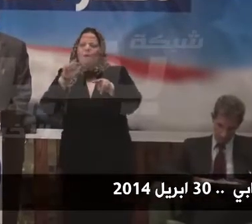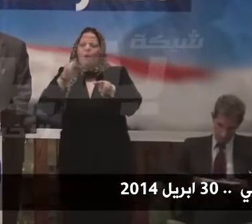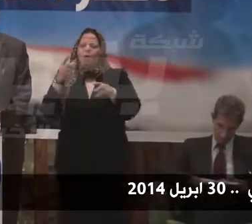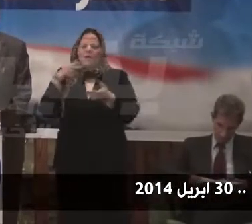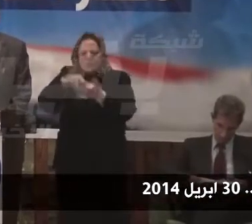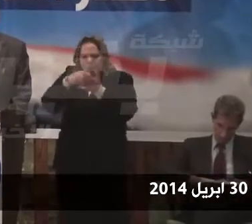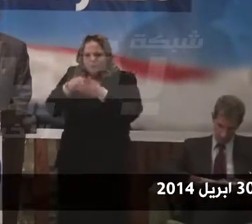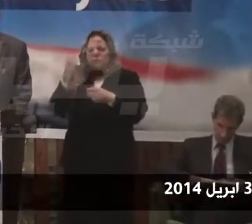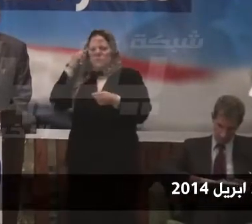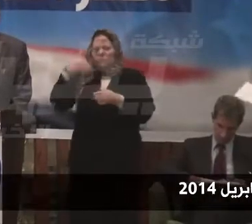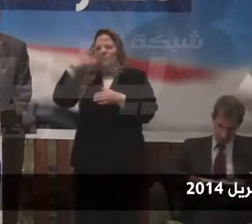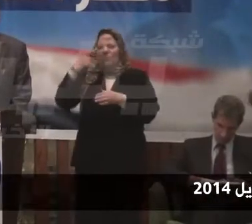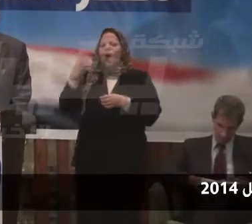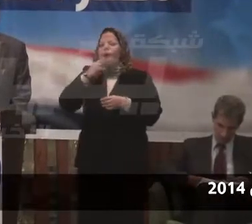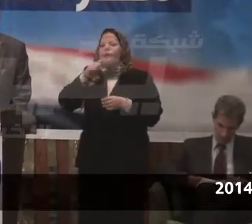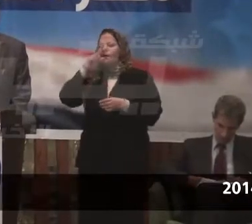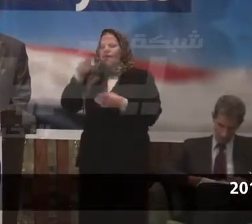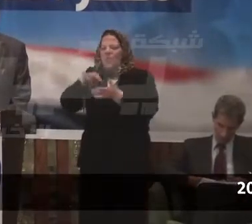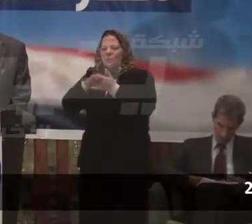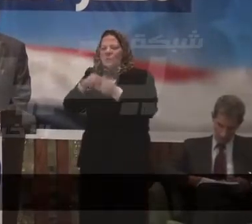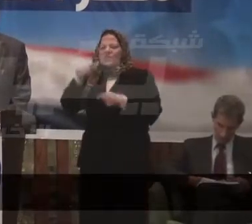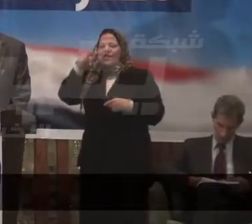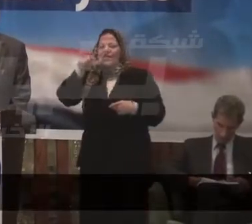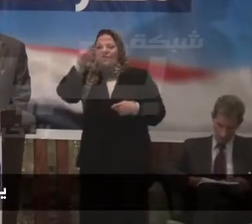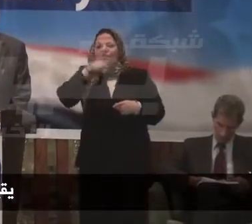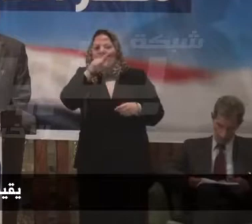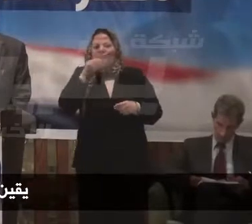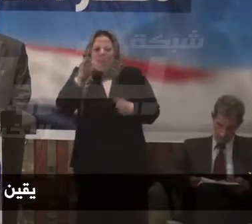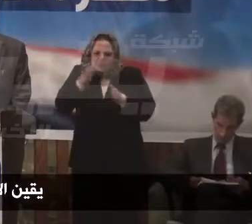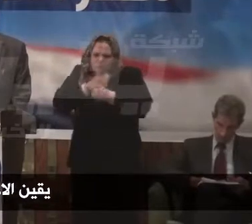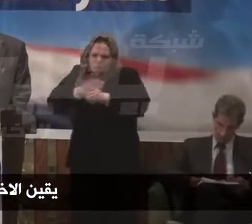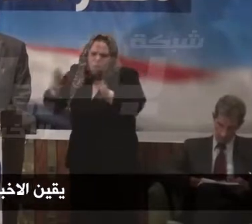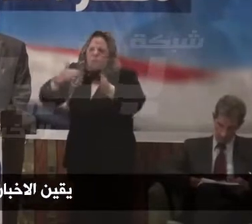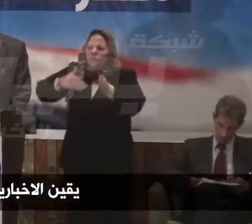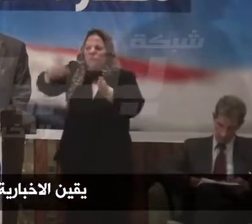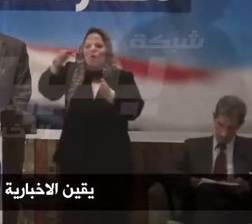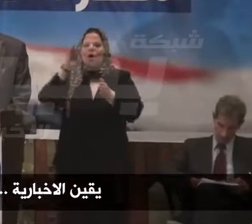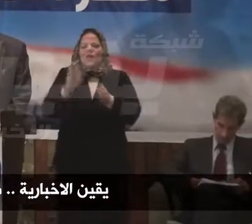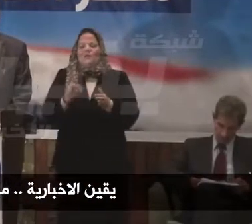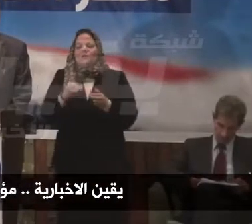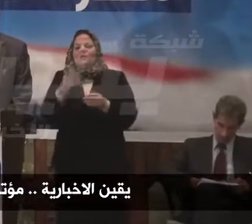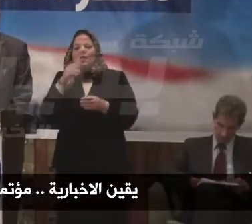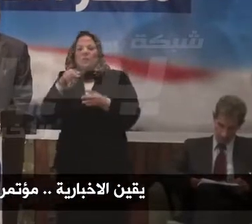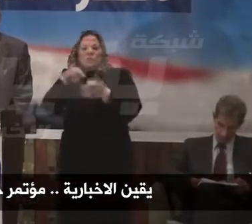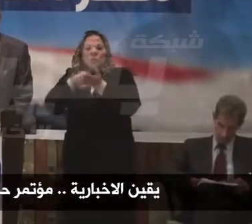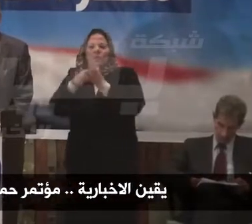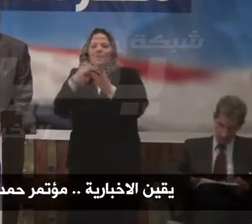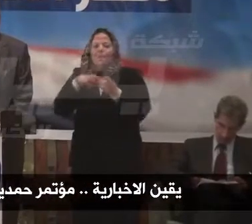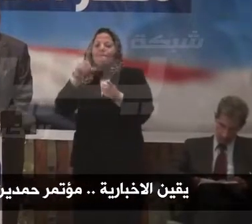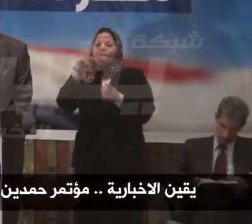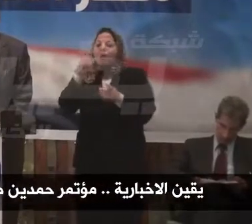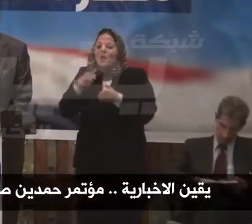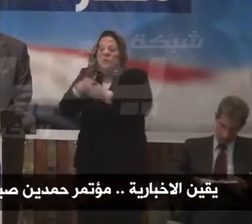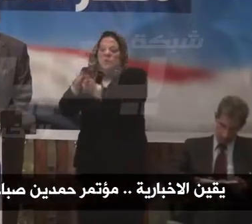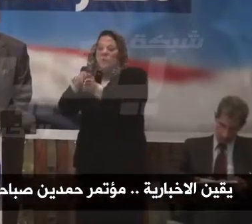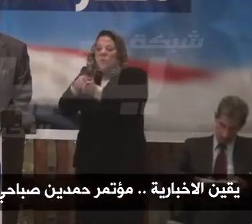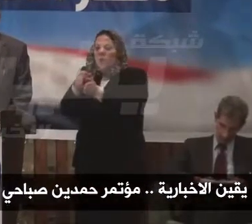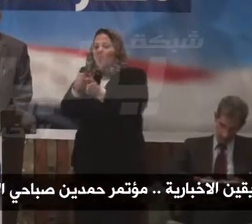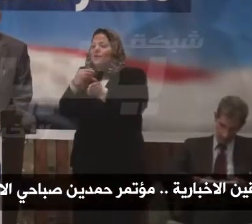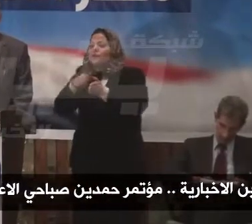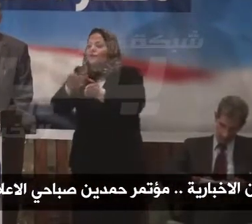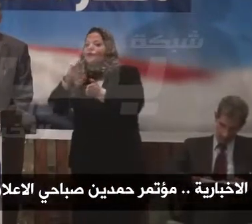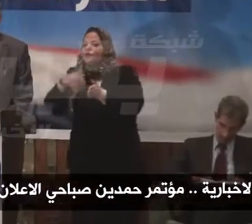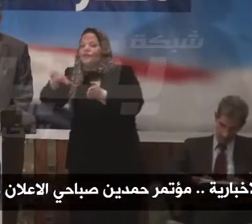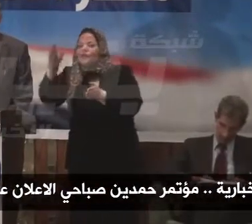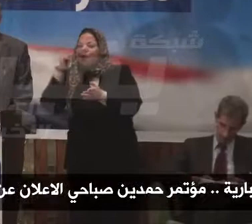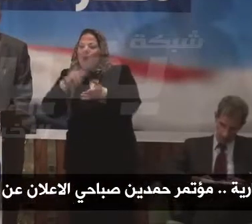لاحقا بما يزيد عن 60% على الأقل. أين سنذهب بهذه المياه؟ الصرف الصناعي